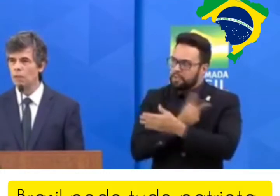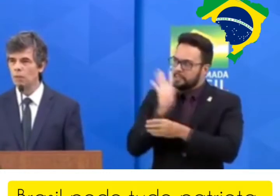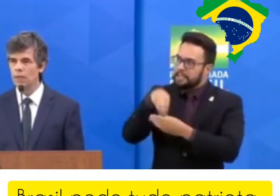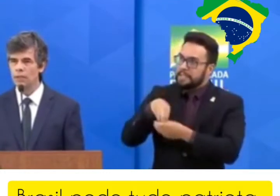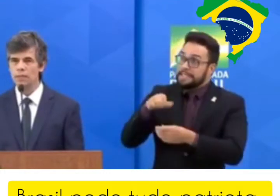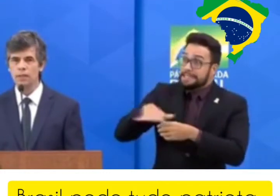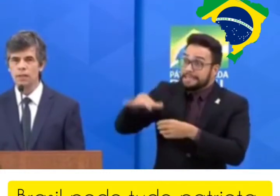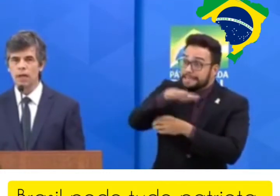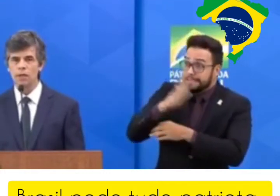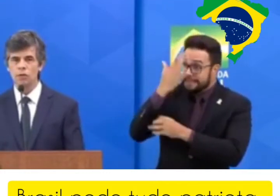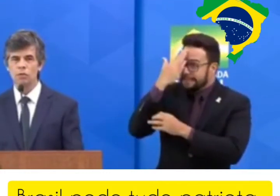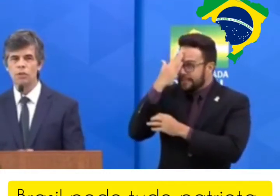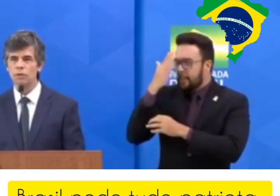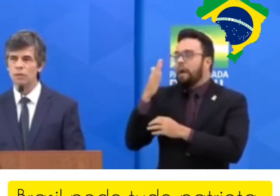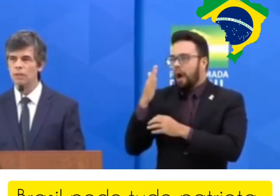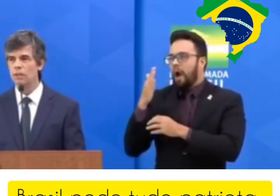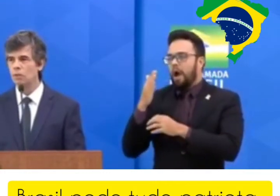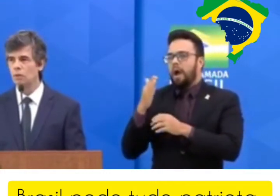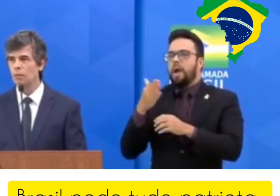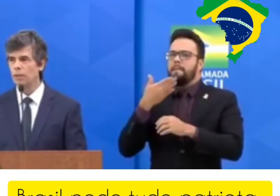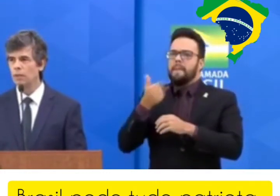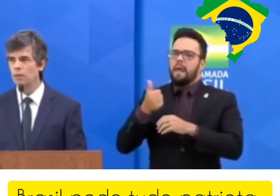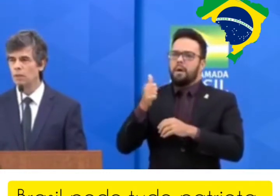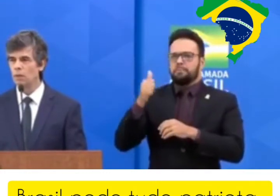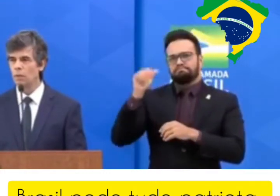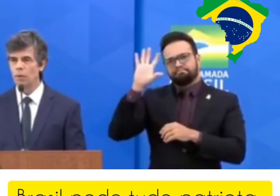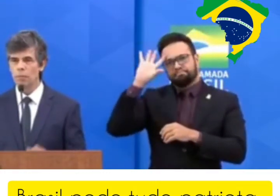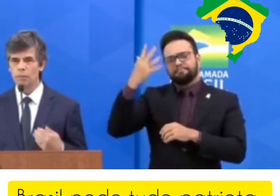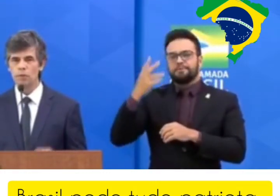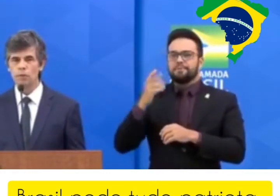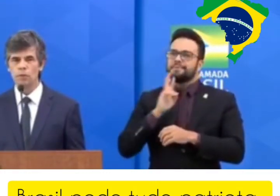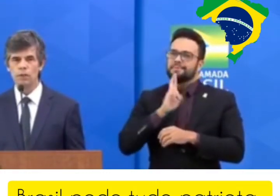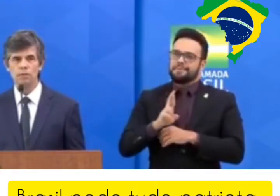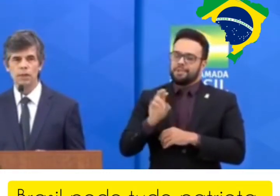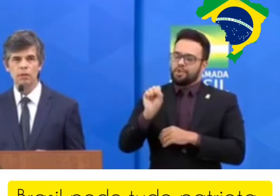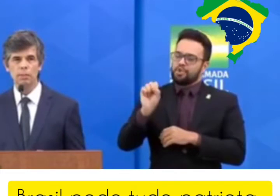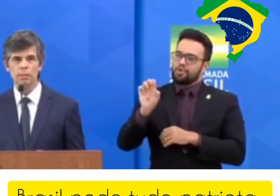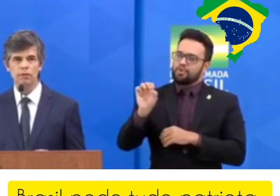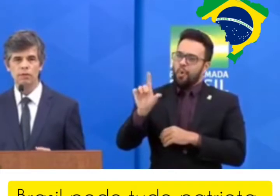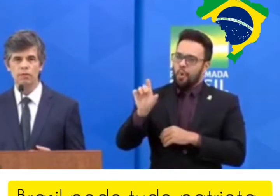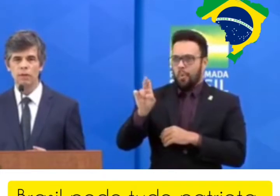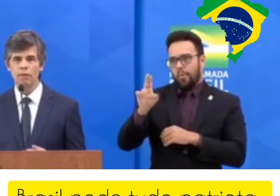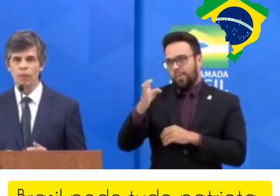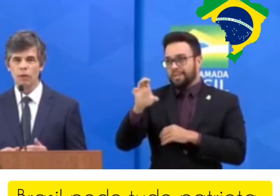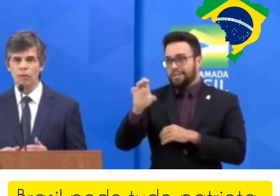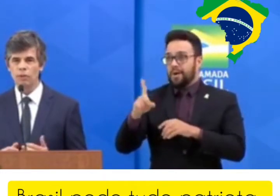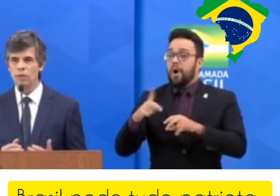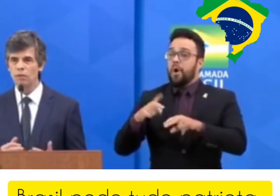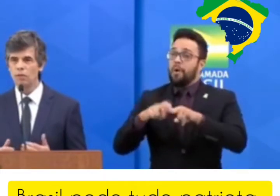você sabe o que acontece, as soluções vêm quase que naturalmente. O problema do desconhecimento é porque as